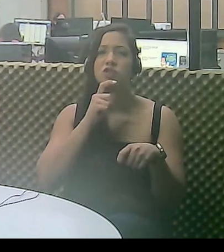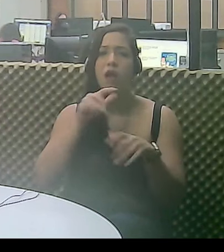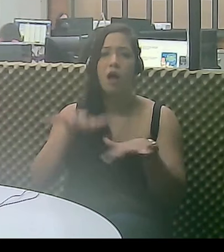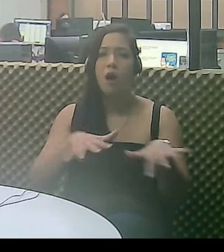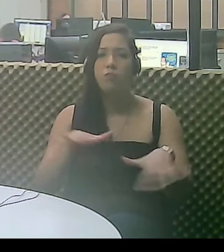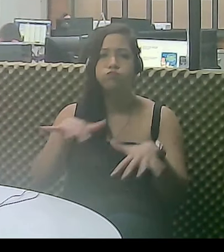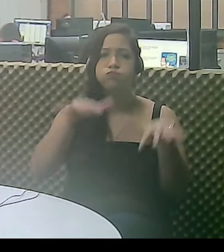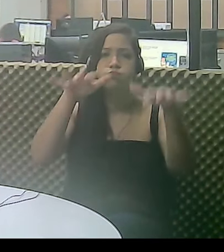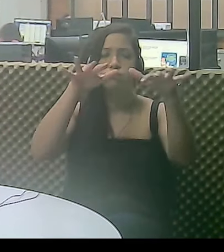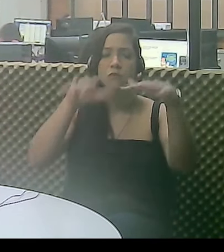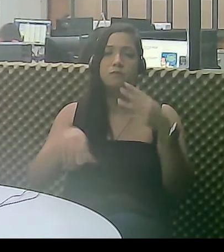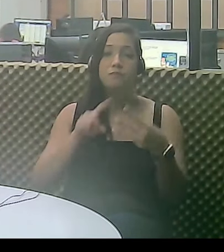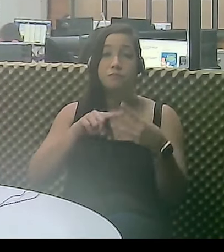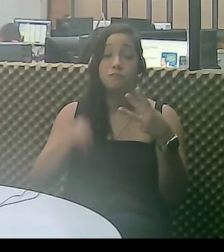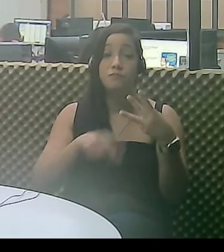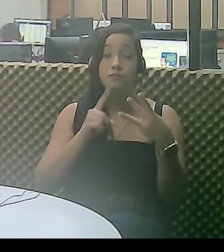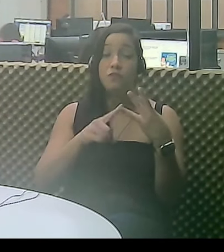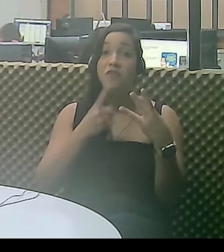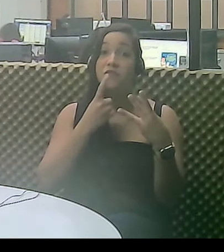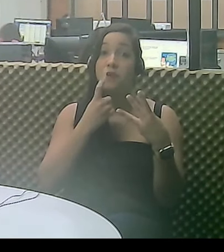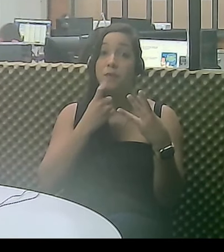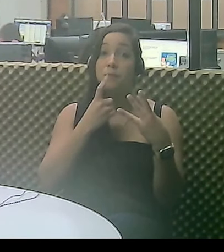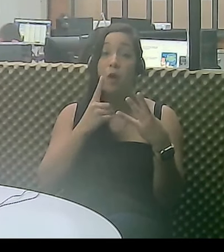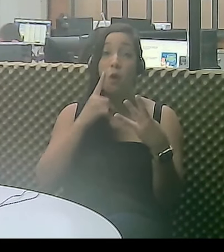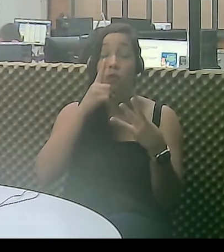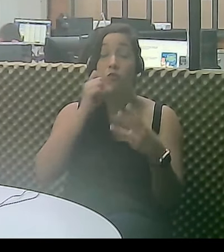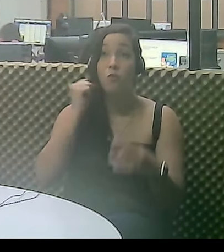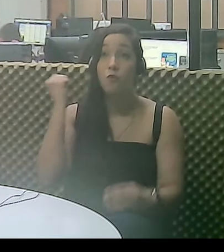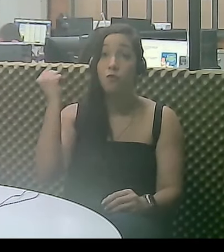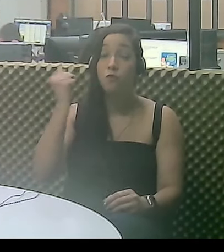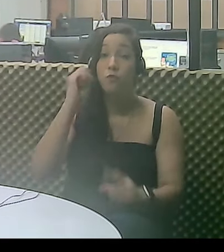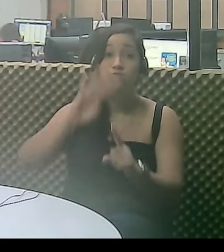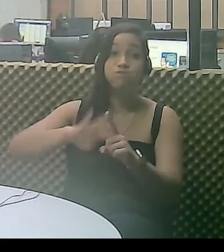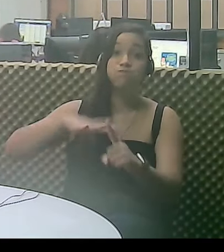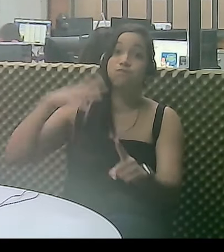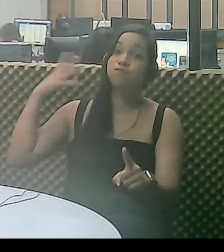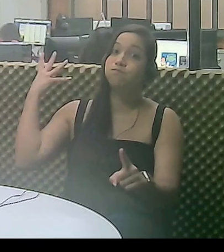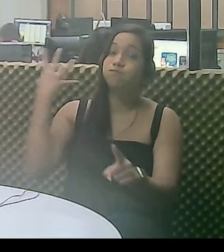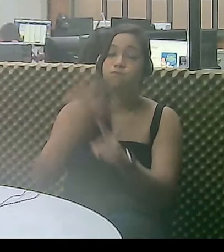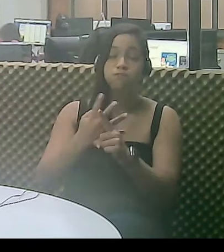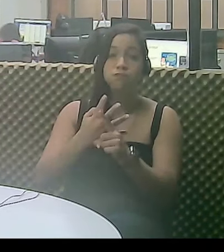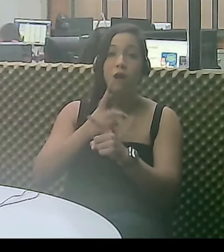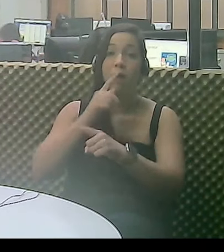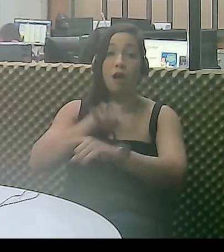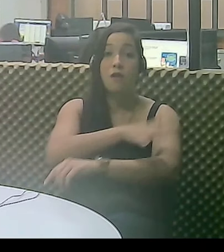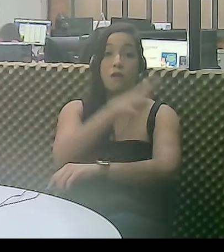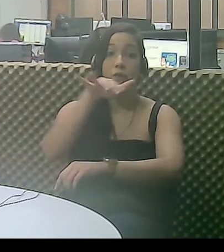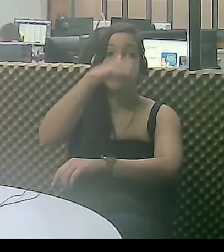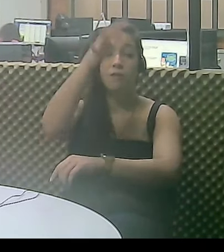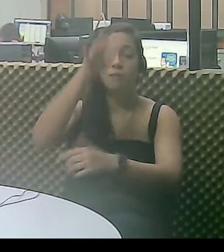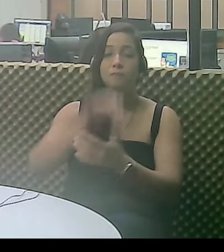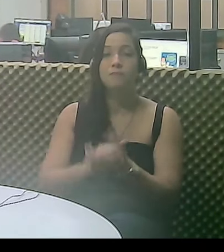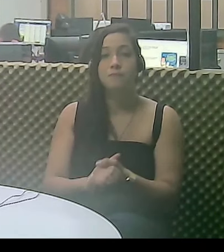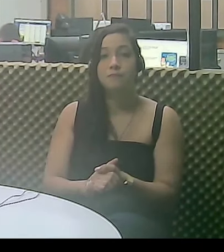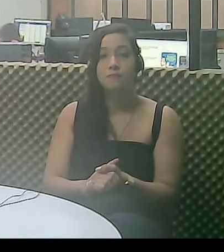alagamentos em pontos críticos. E vermelho, para risco muito alto de chuvas intensas e alagamentos.